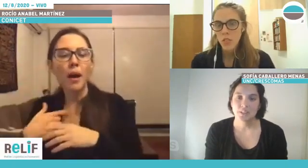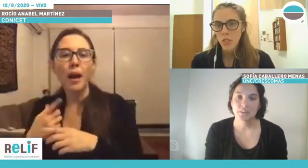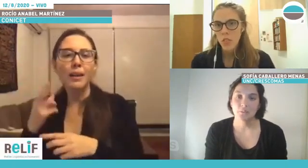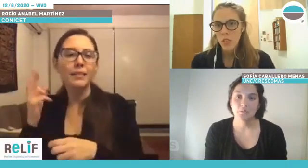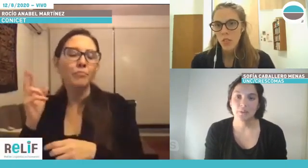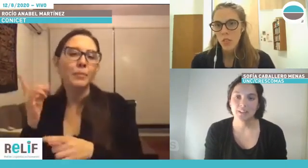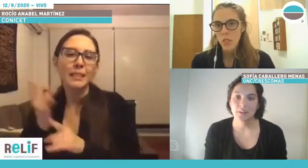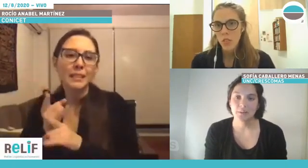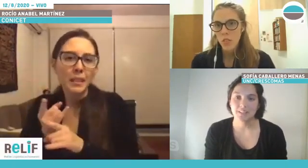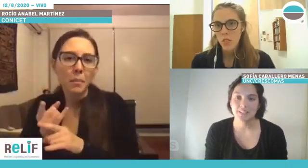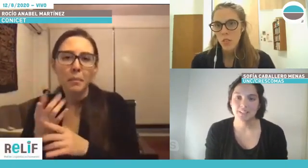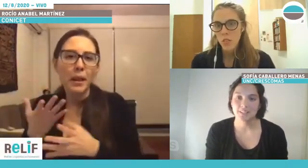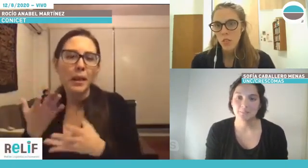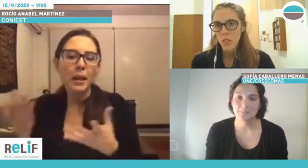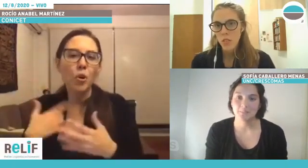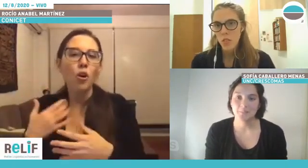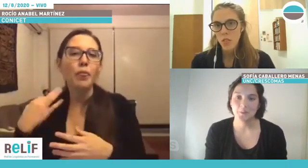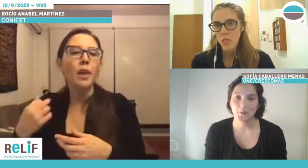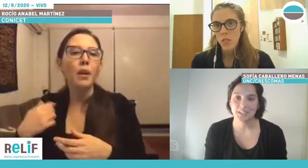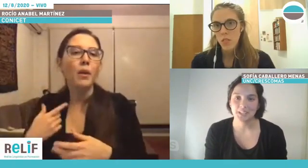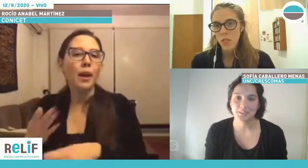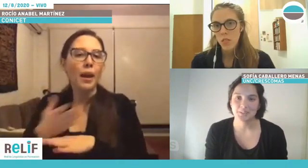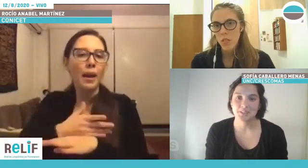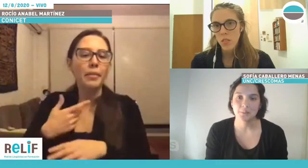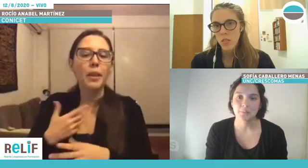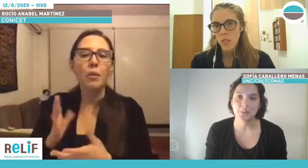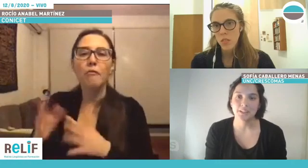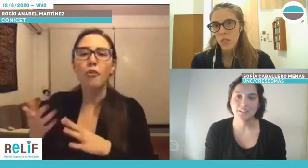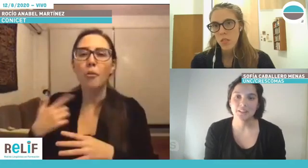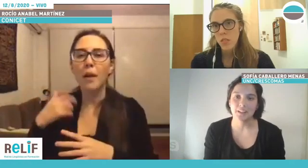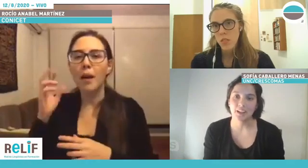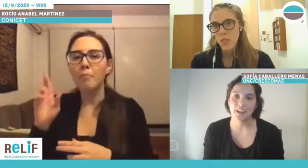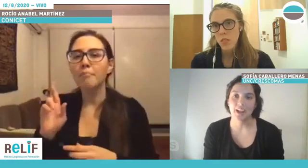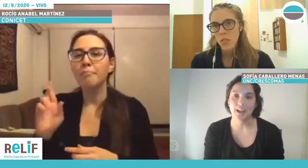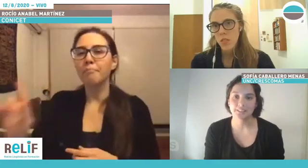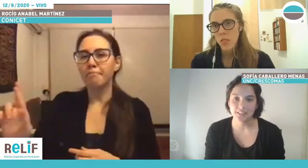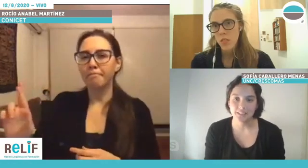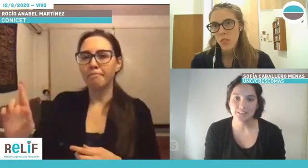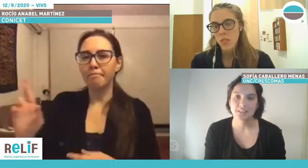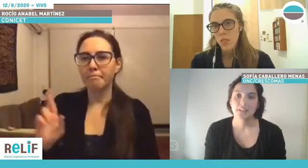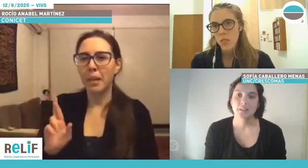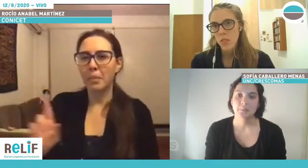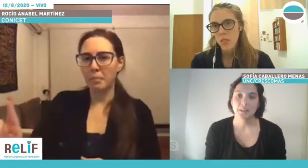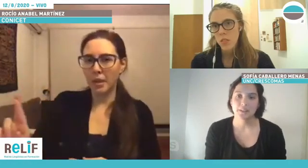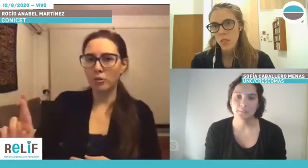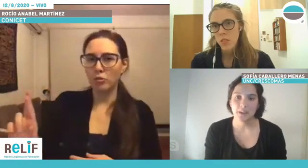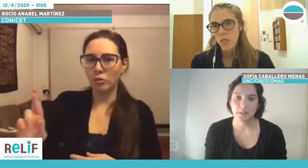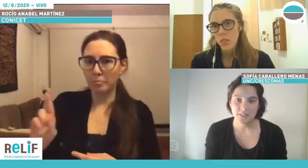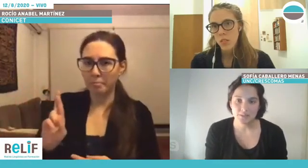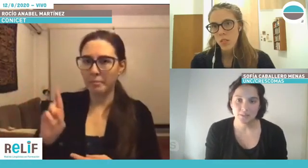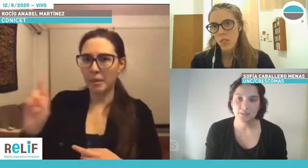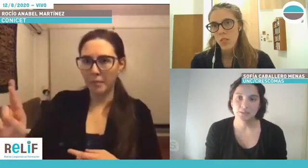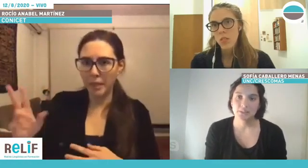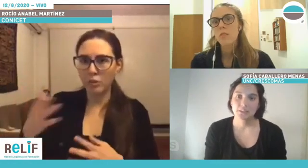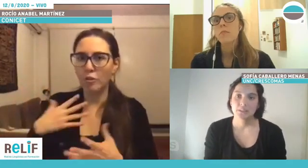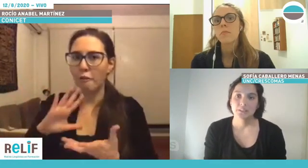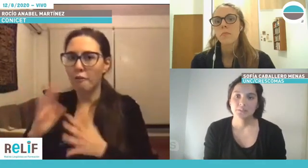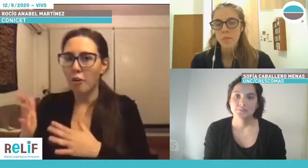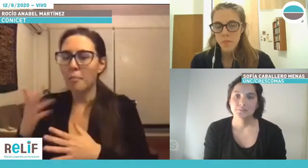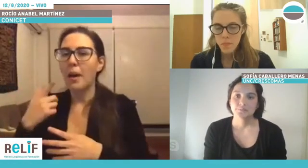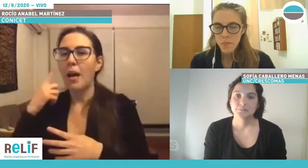Bueno, entonces, ¿cómo fue, digamos, ese contacto? Siempre antes pedir